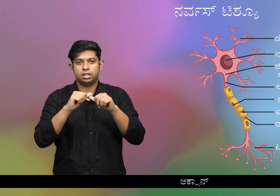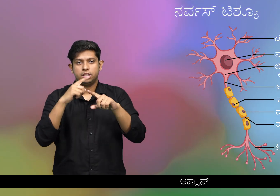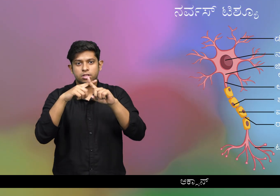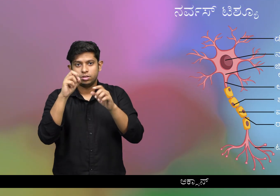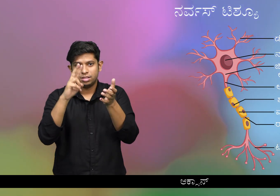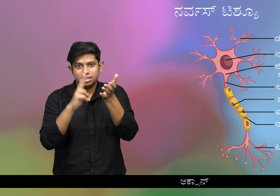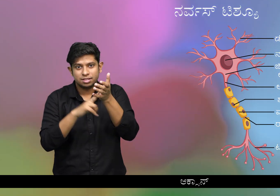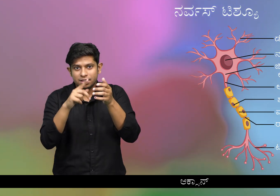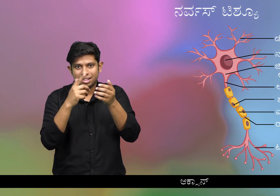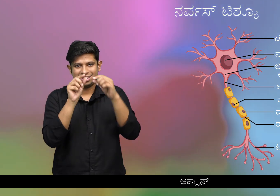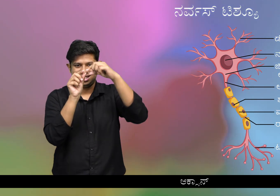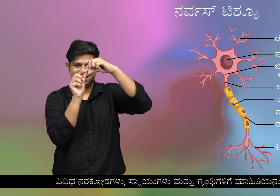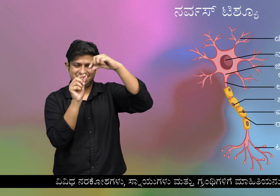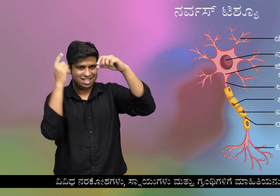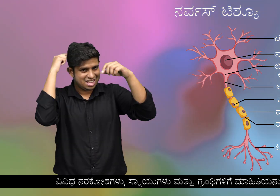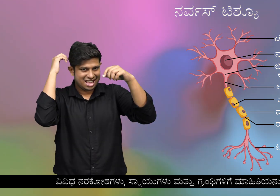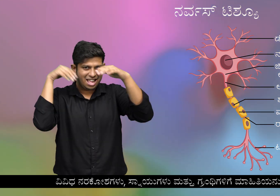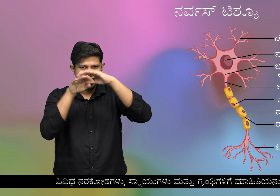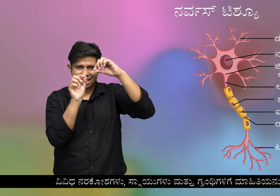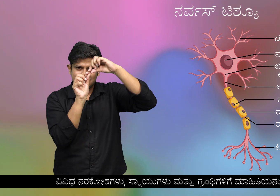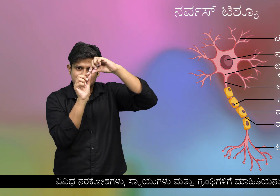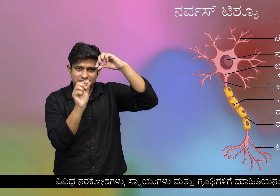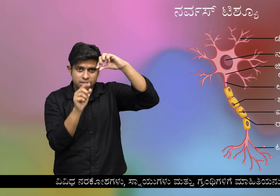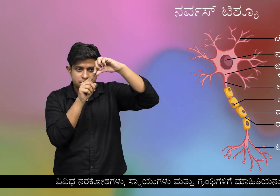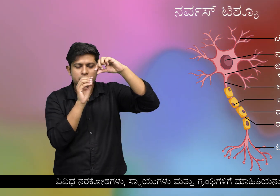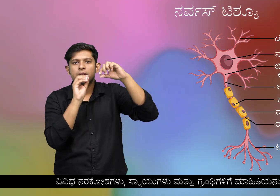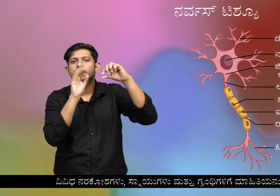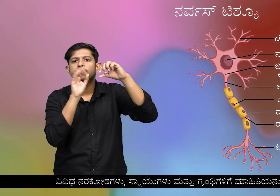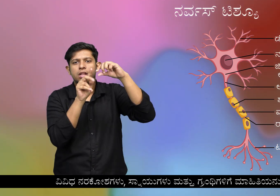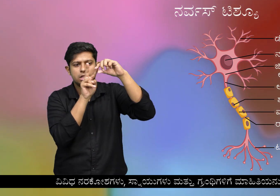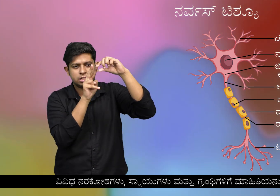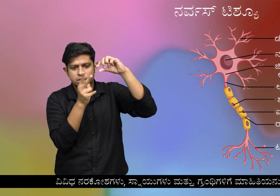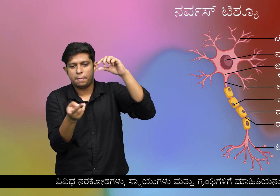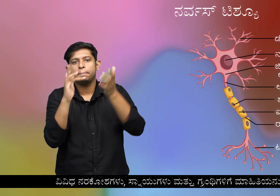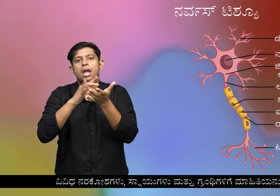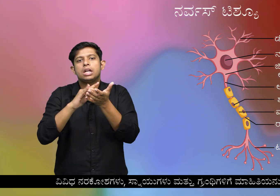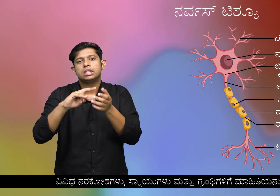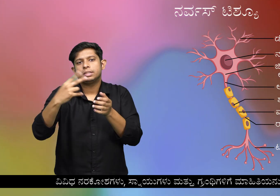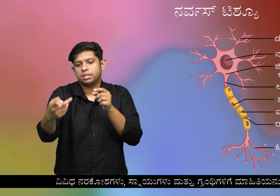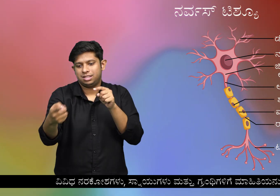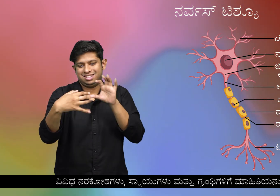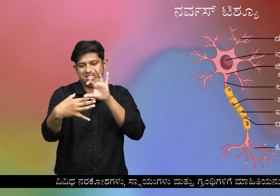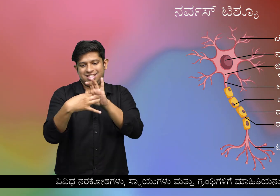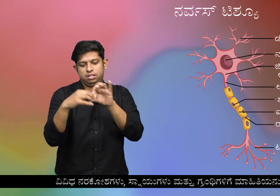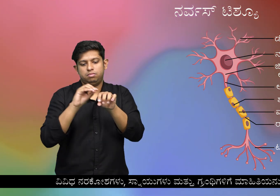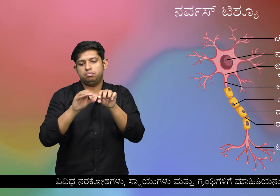ಆಕ್ಟಾನ್ ವಿವಿಧ ನರಕೋಶಗಳು, ಸ್ನಾಯುಗಳು ಮತ್ತು ಗ್ರಂಥಿಗಳಿಗೆ ಮಾಹಿತಿಯನ್ನು ರವಾನಿಸುತ್ತದೆ.